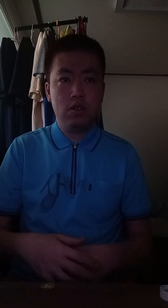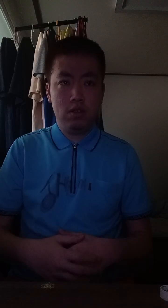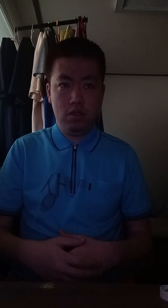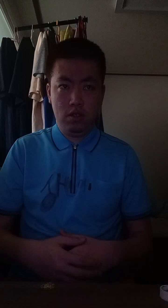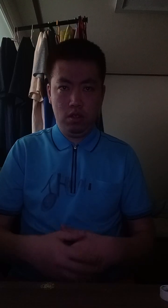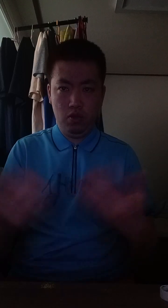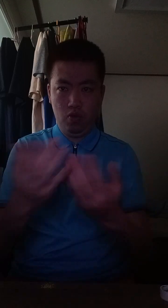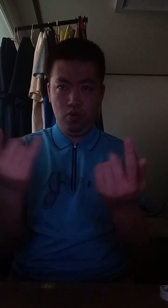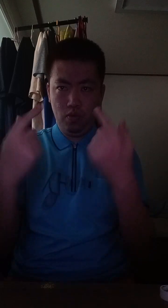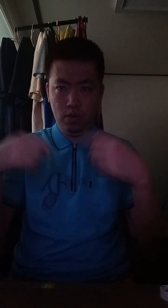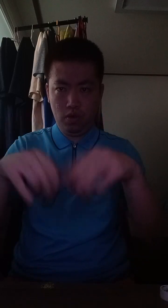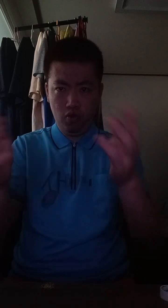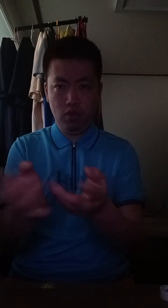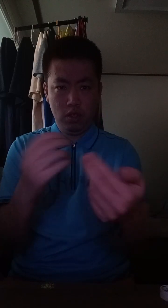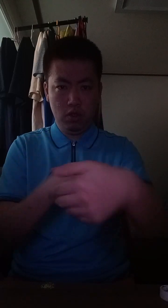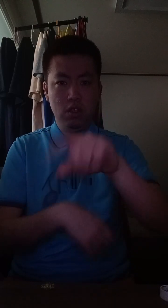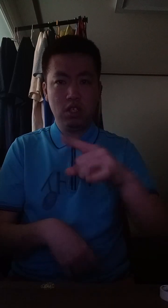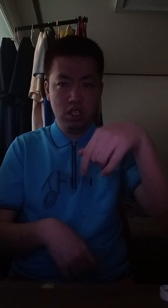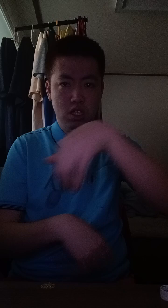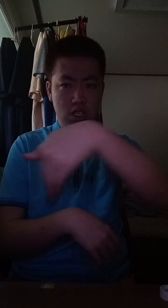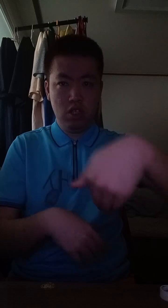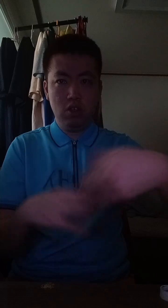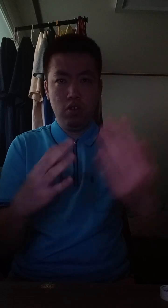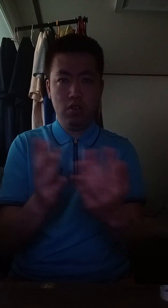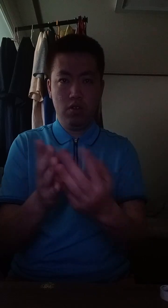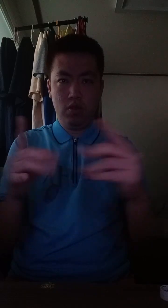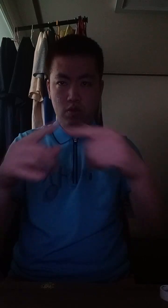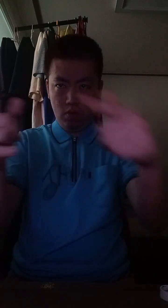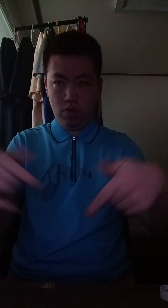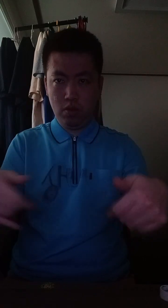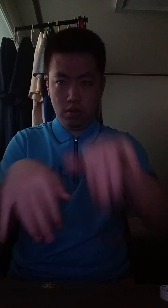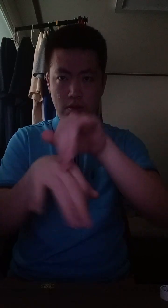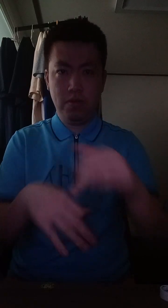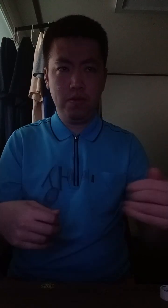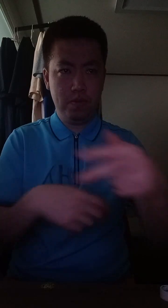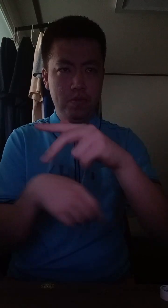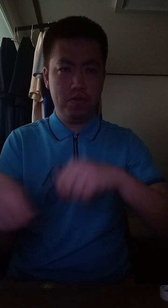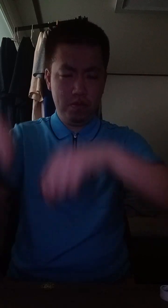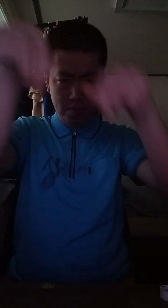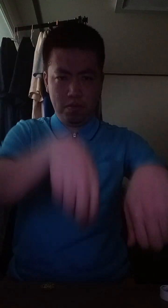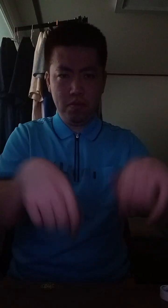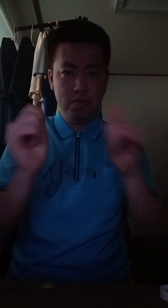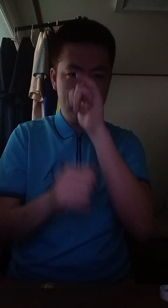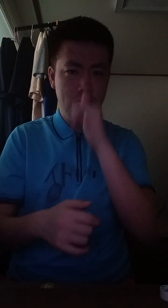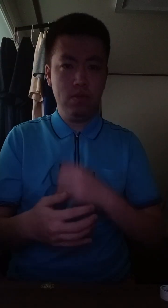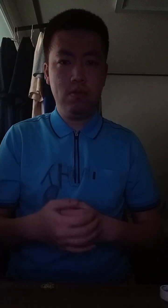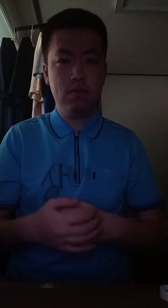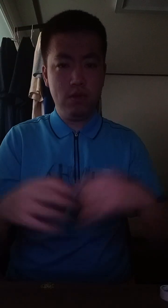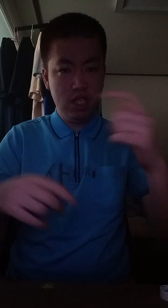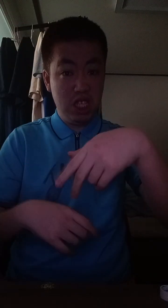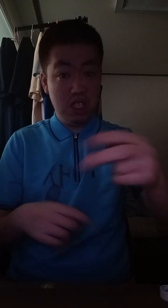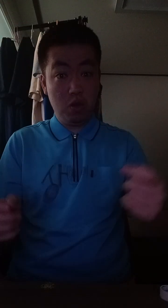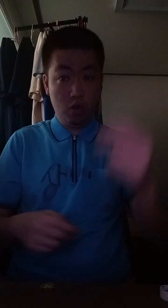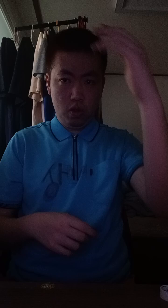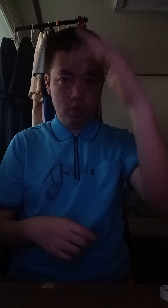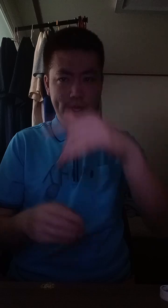네, 며칠 전 서울 지하철 1호선 신길역에 이어 노량진역에서도 지하철 투신 사고가 발생했습니다. 네, 모두 급행열차